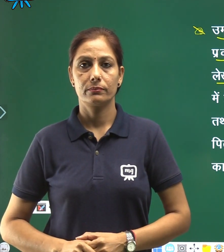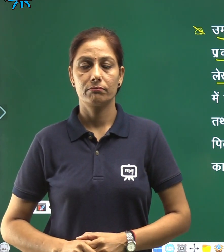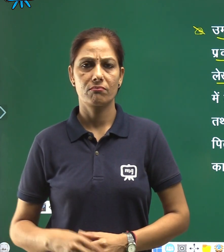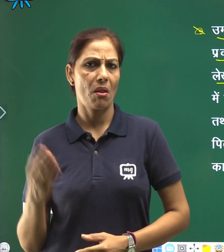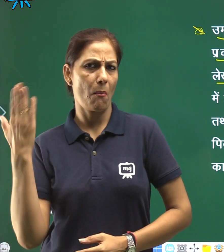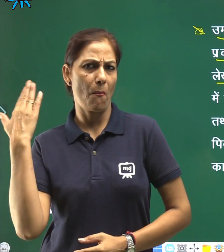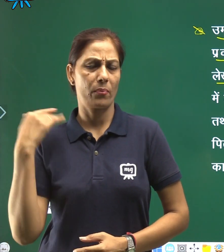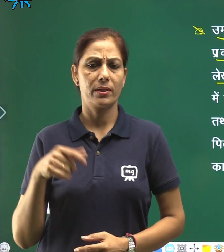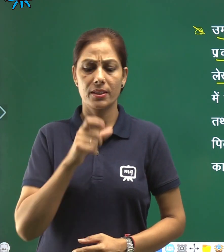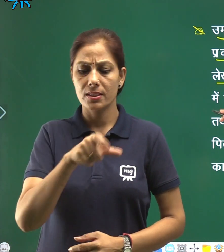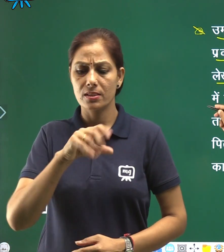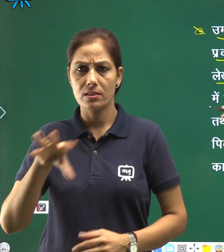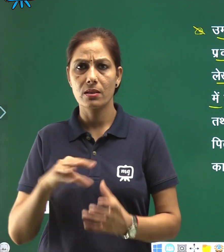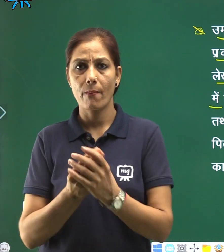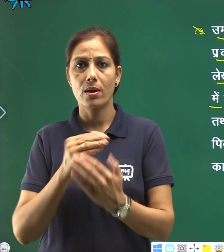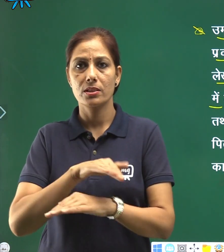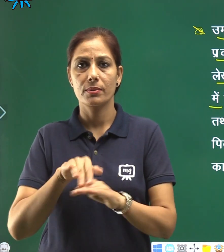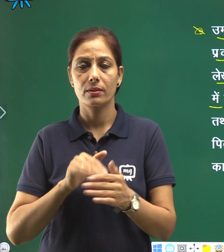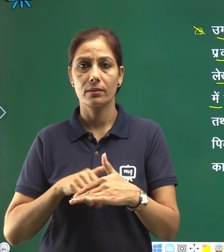तत्कालीन समाज में